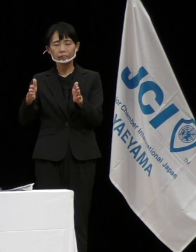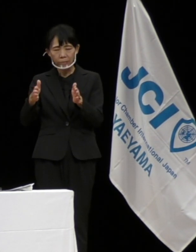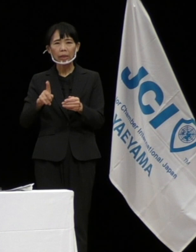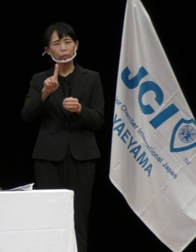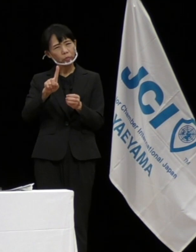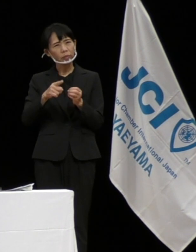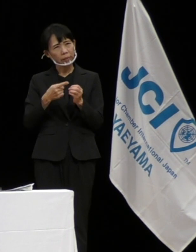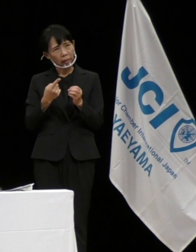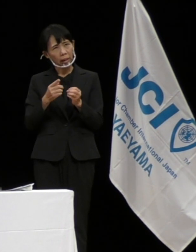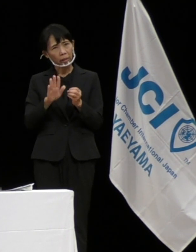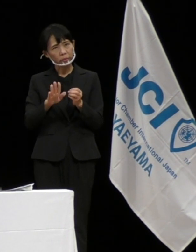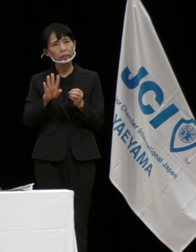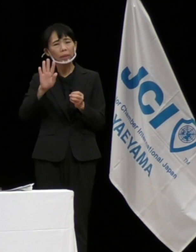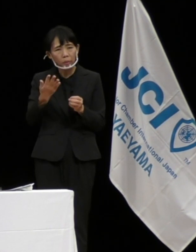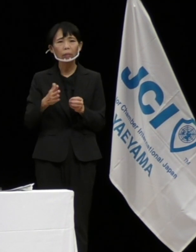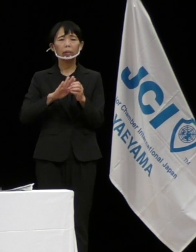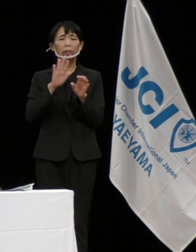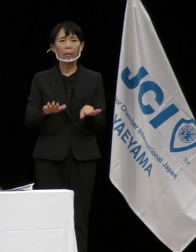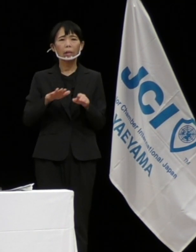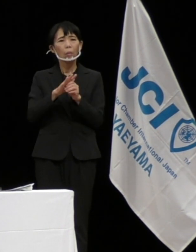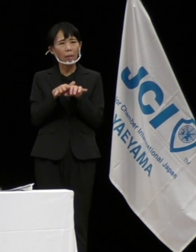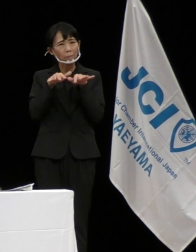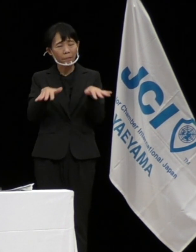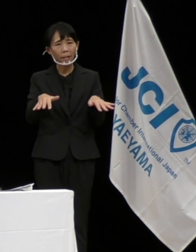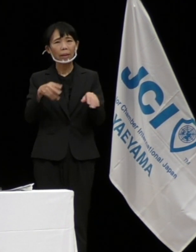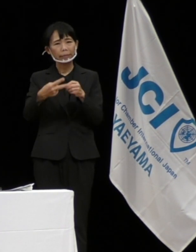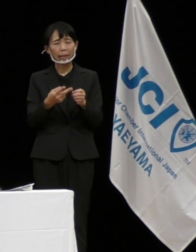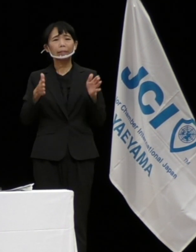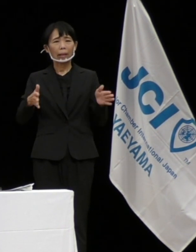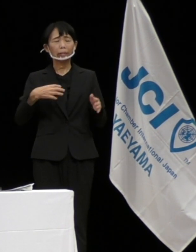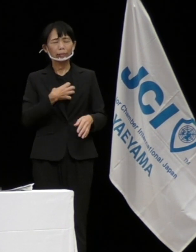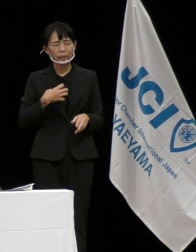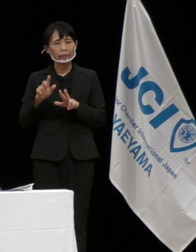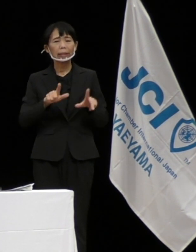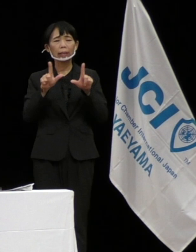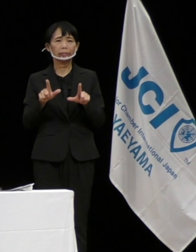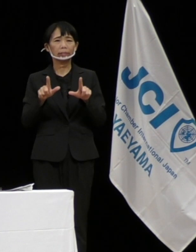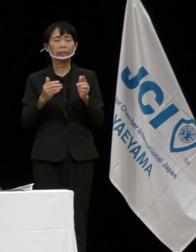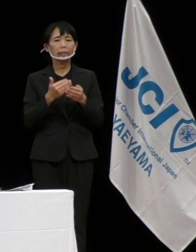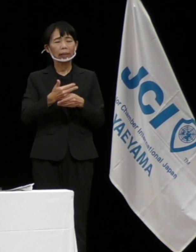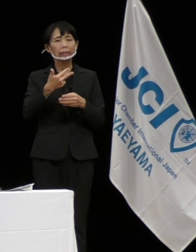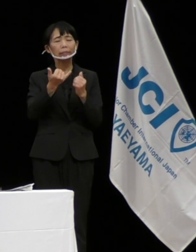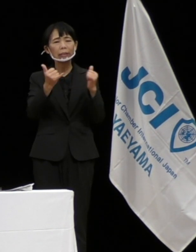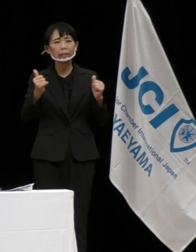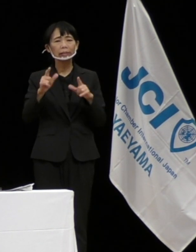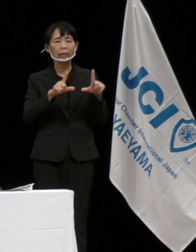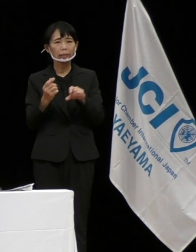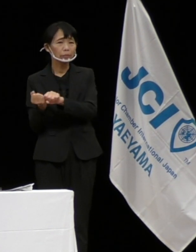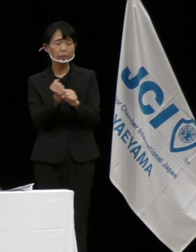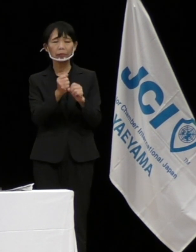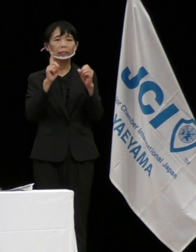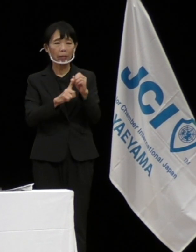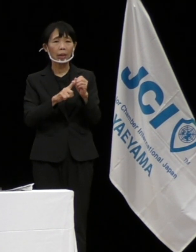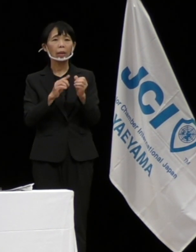この失われた2年間八重もの経済石垣の市民の皆様の生活環境を取り戻すためにも井町年超